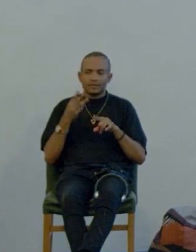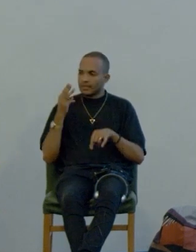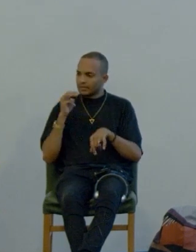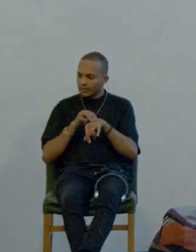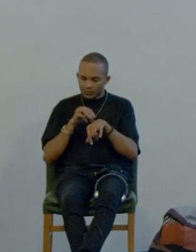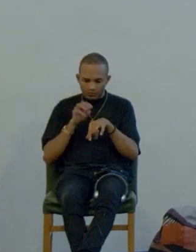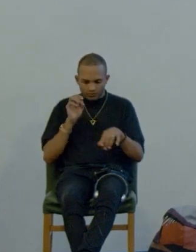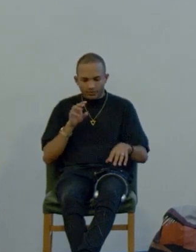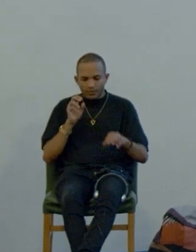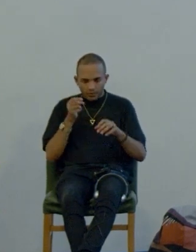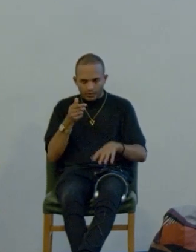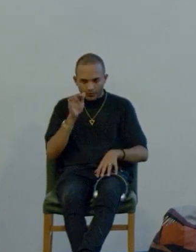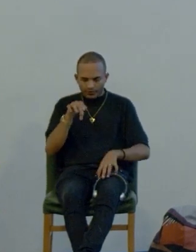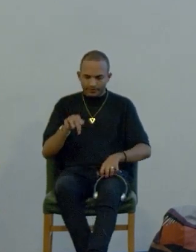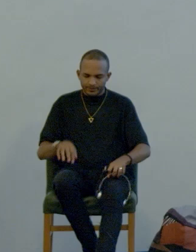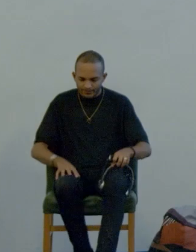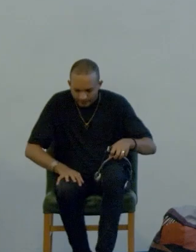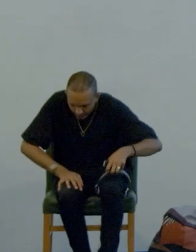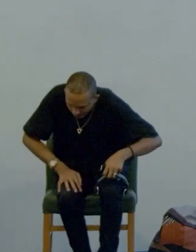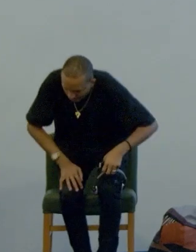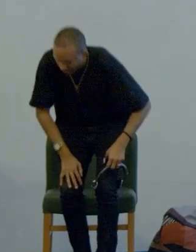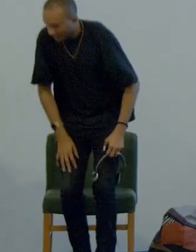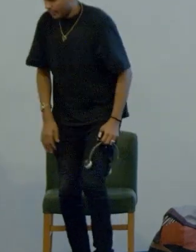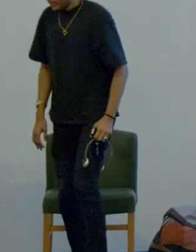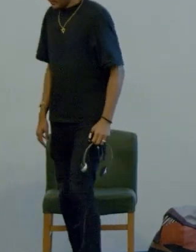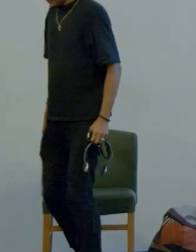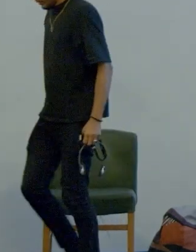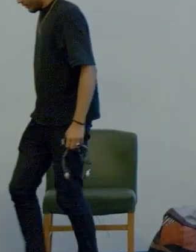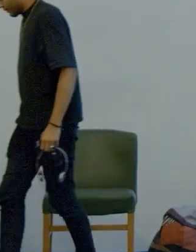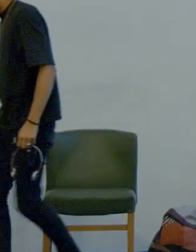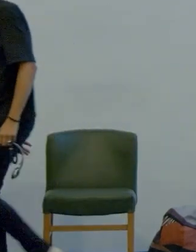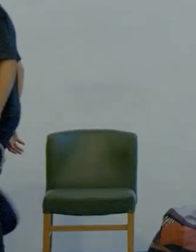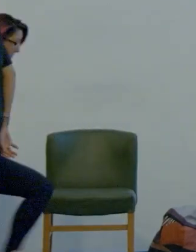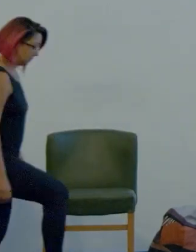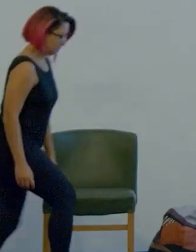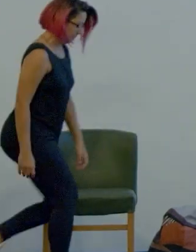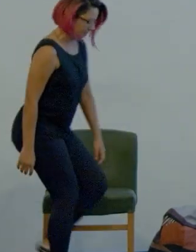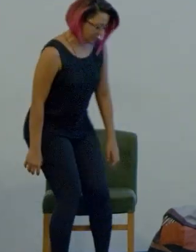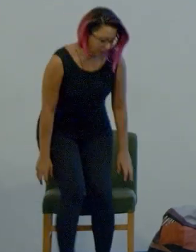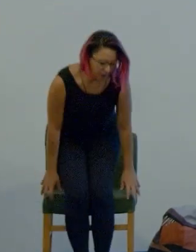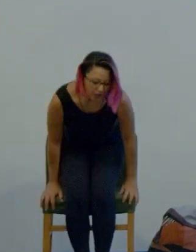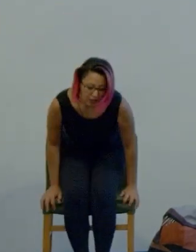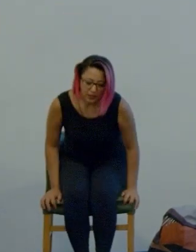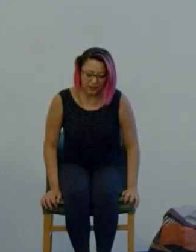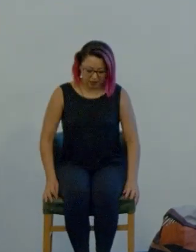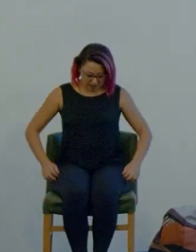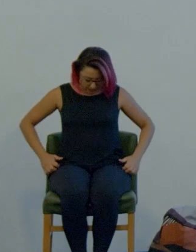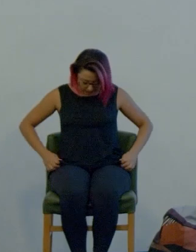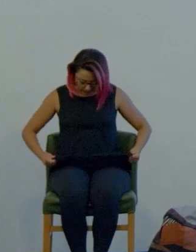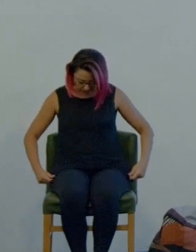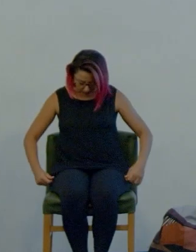3 minutos, estou no final já. Que é uma outra coisa que é assustadora, mas maravilhosa também, é